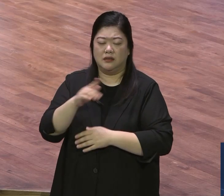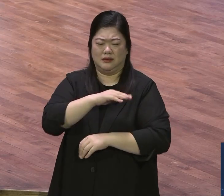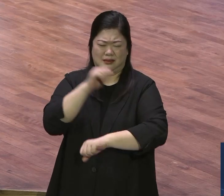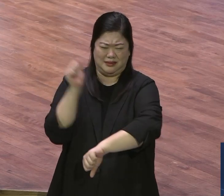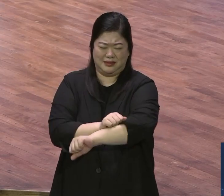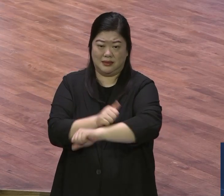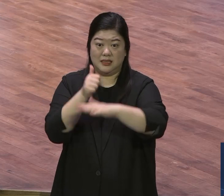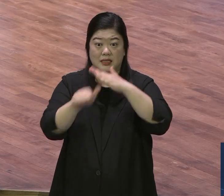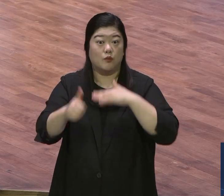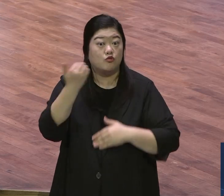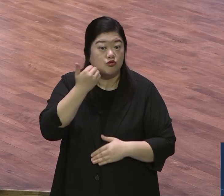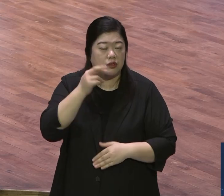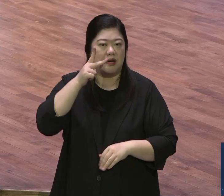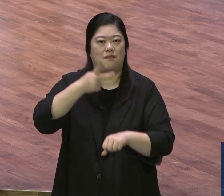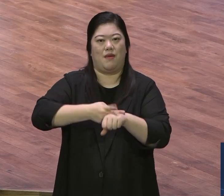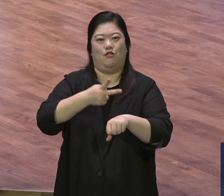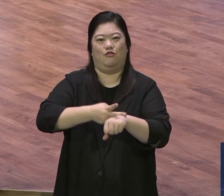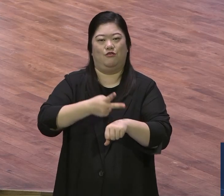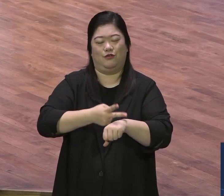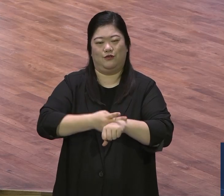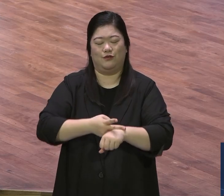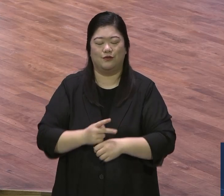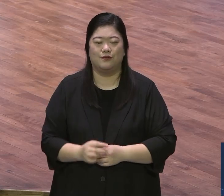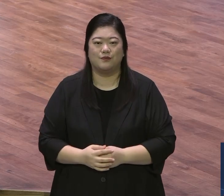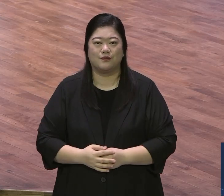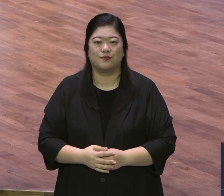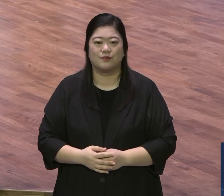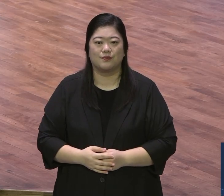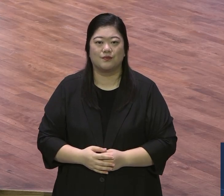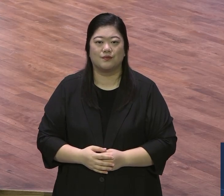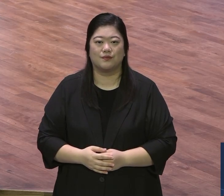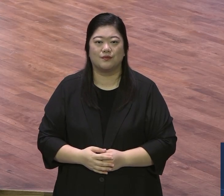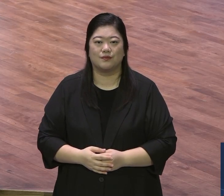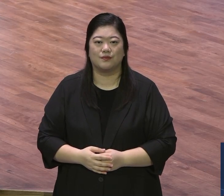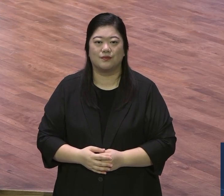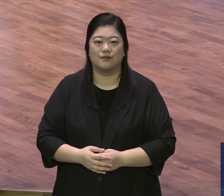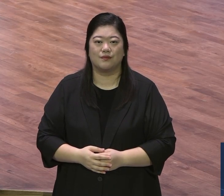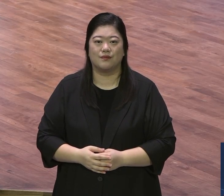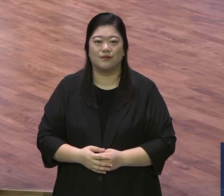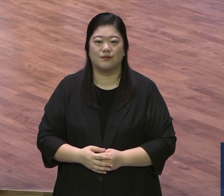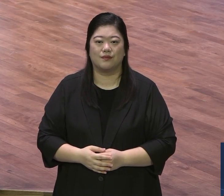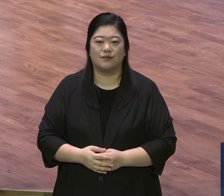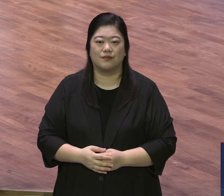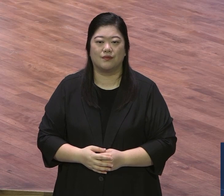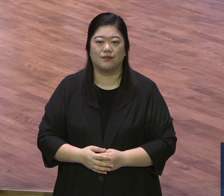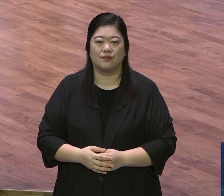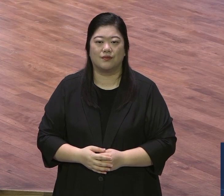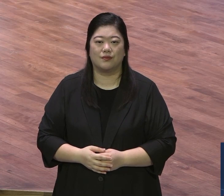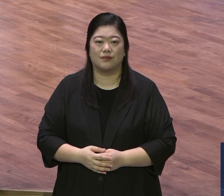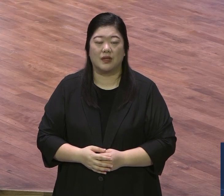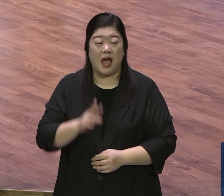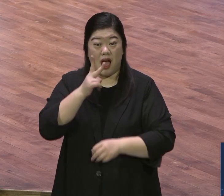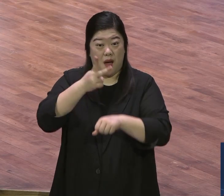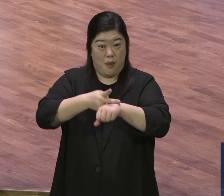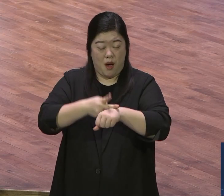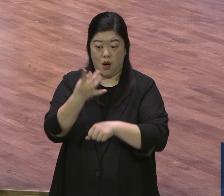뭐 엄청난 예수 믿고 3일 만에 도망다니는 신실